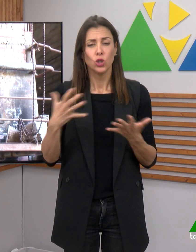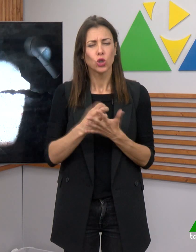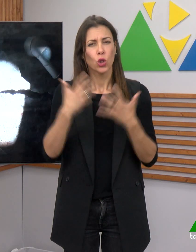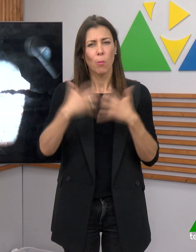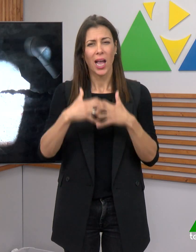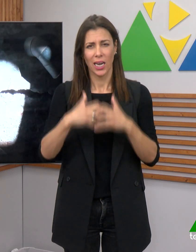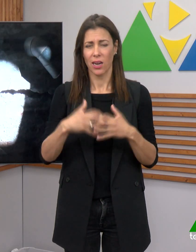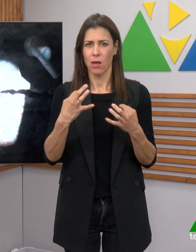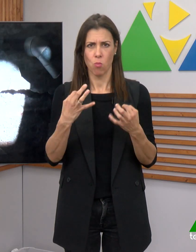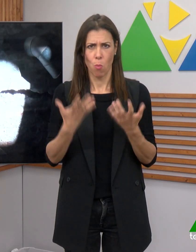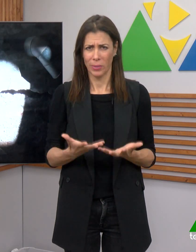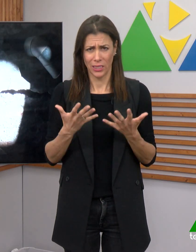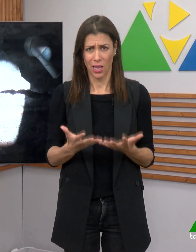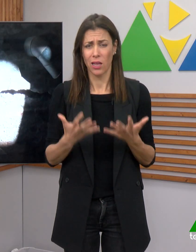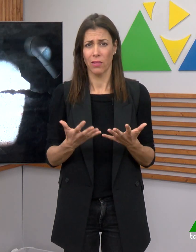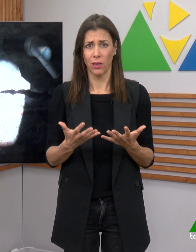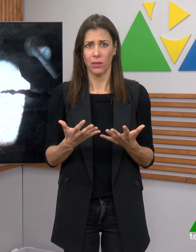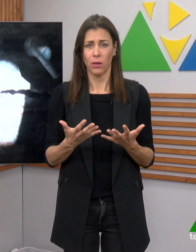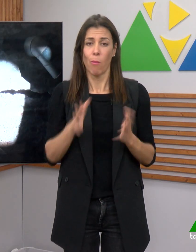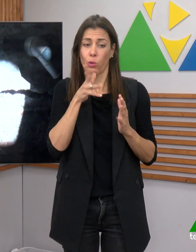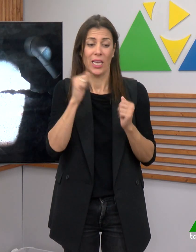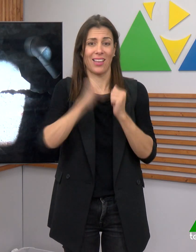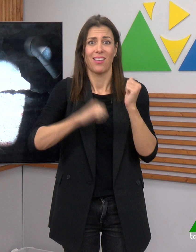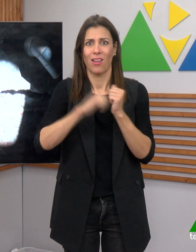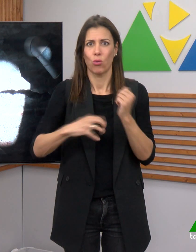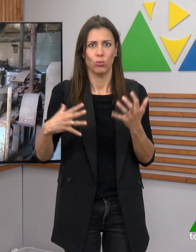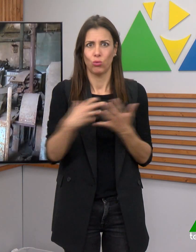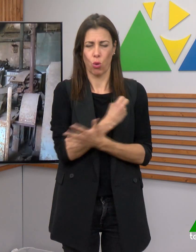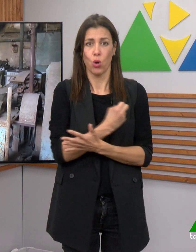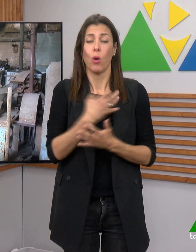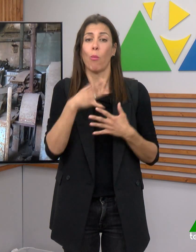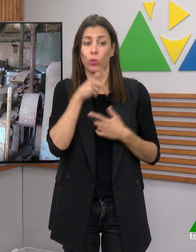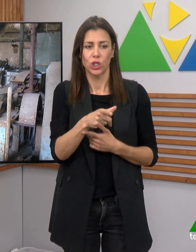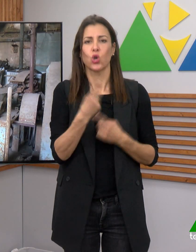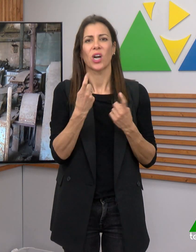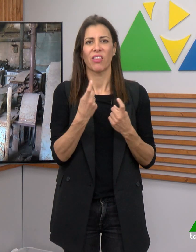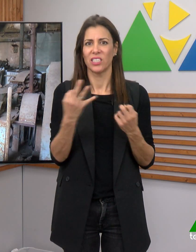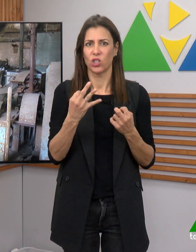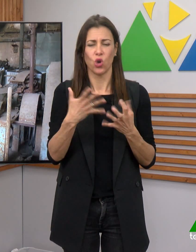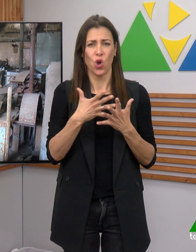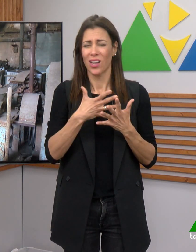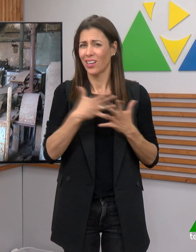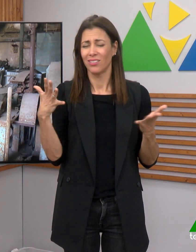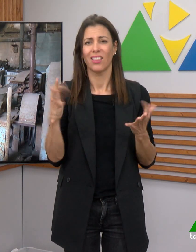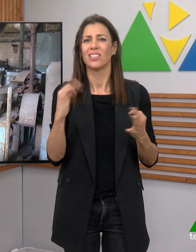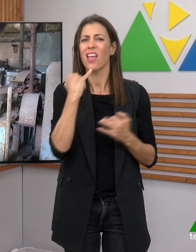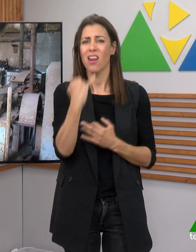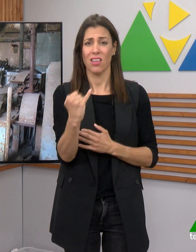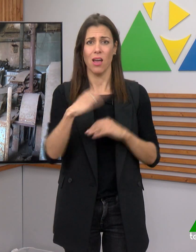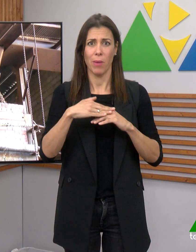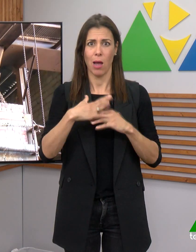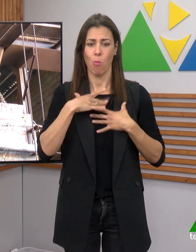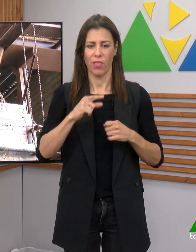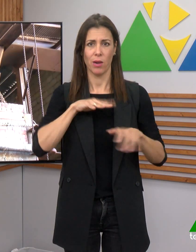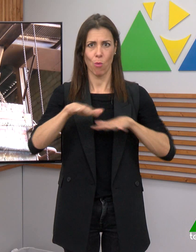que necesita, es de hierro todo, y con lo cual necesita una gran cantidad de energía para poder